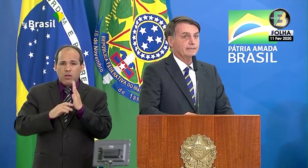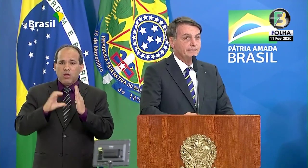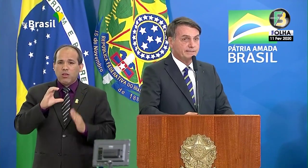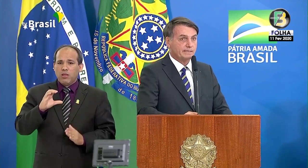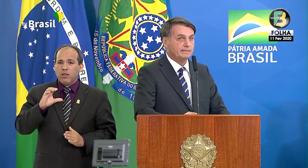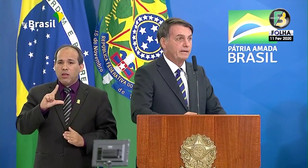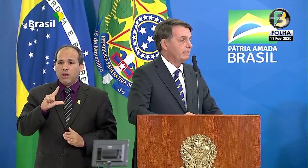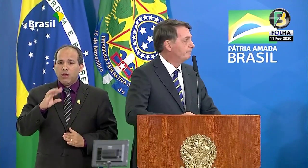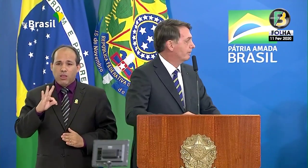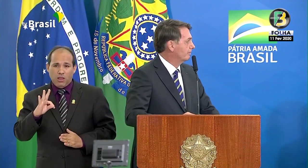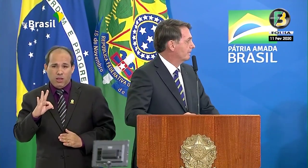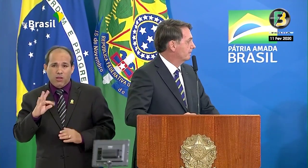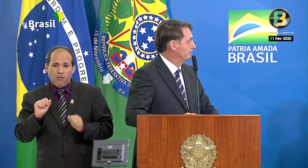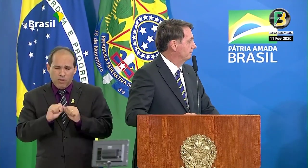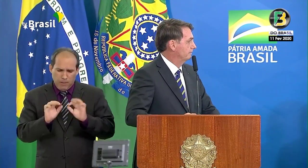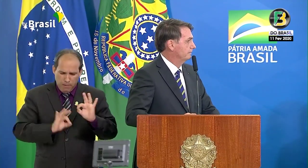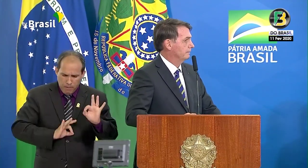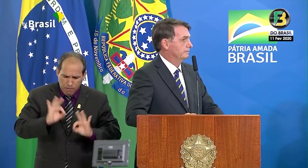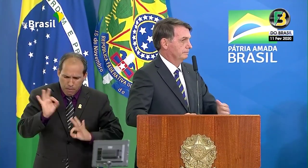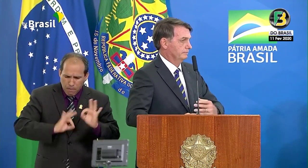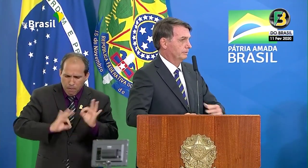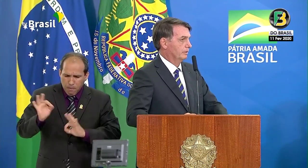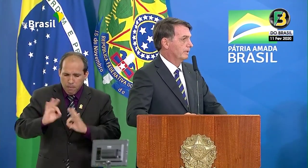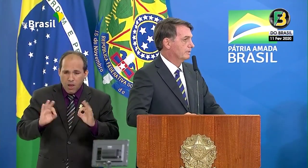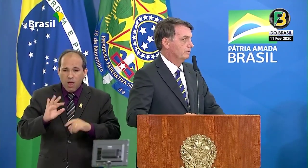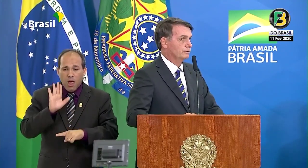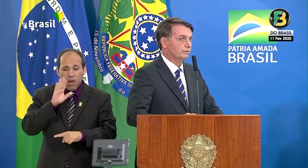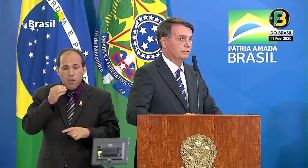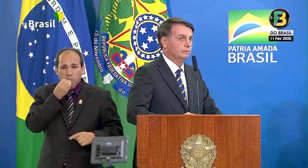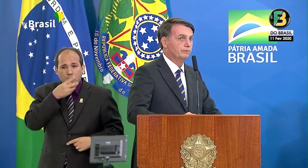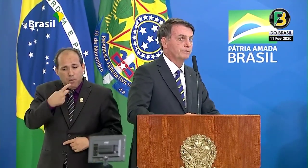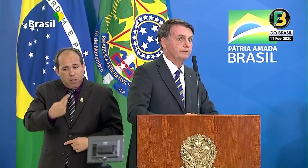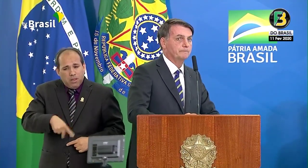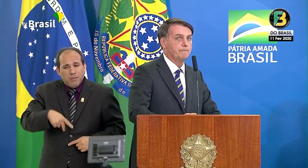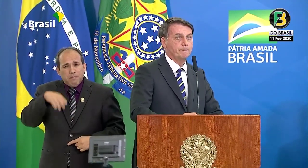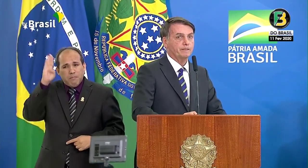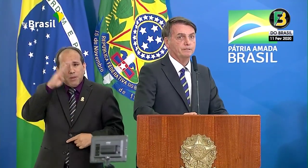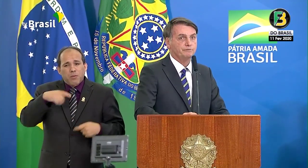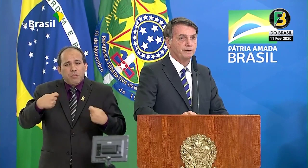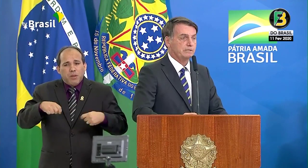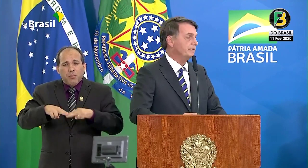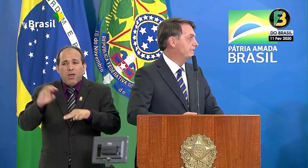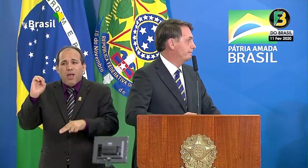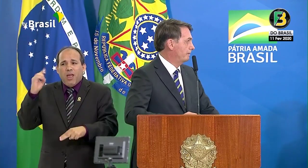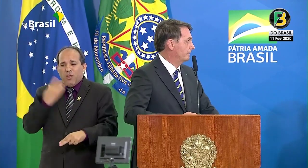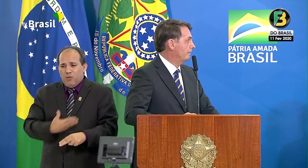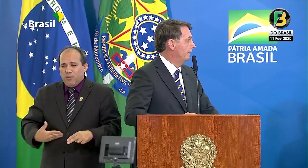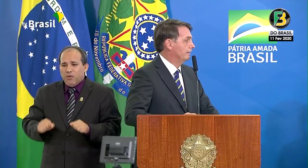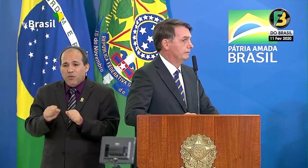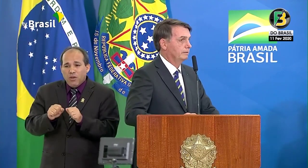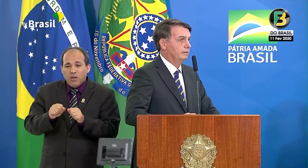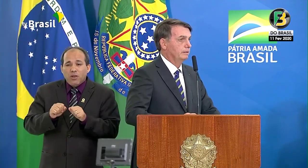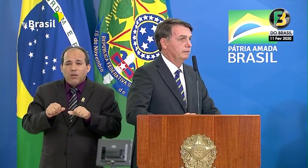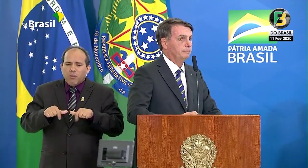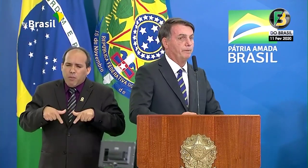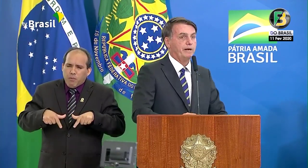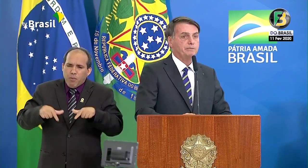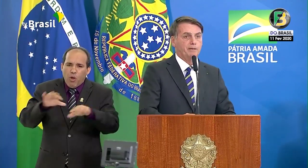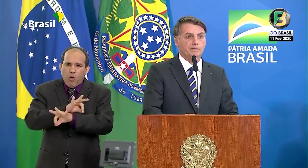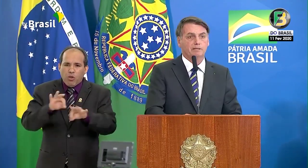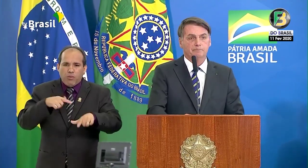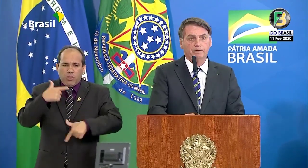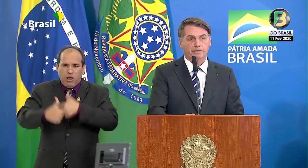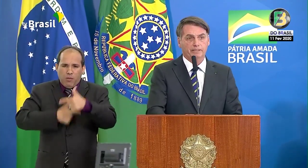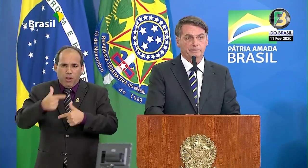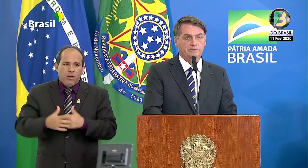necessária para o Brasil, por ocasião do último governo, e fez um excepcional trabalho. Em